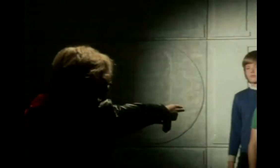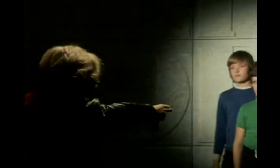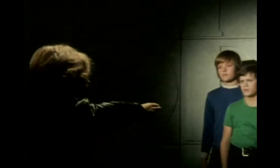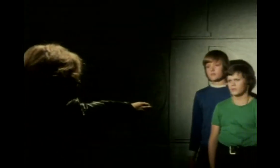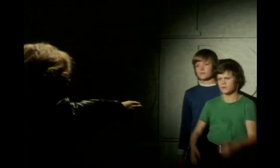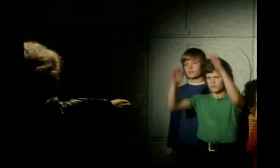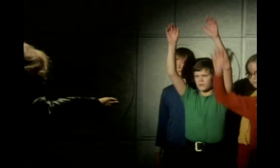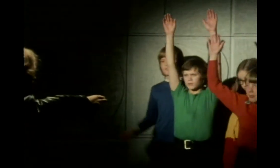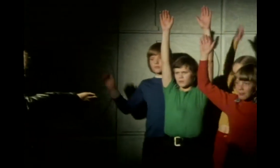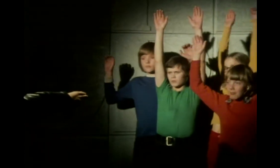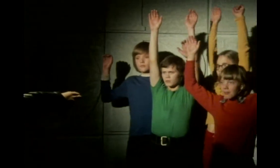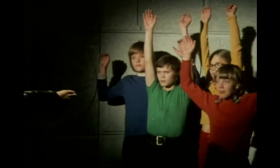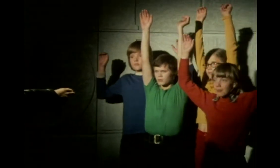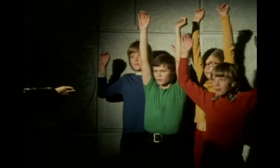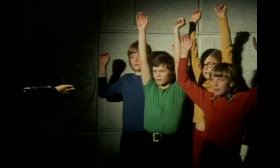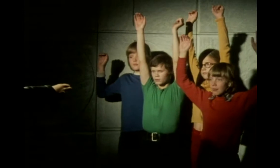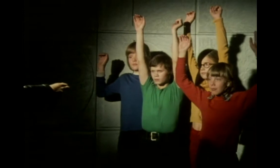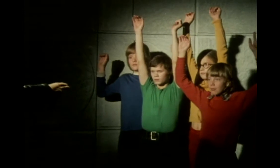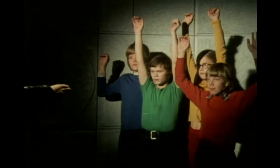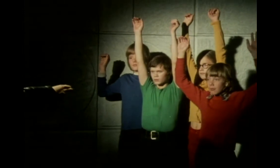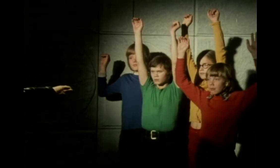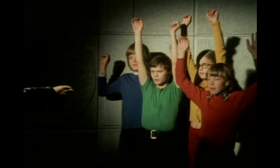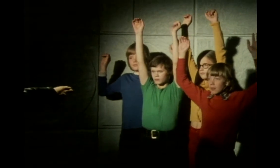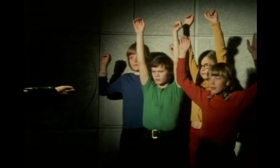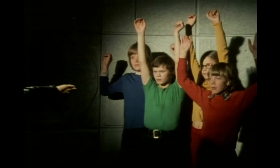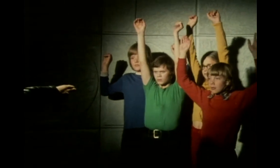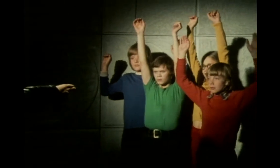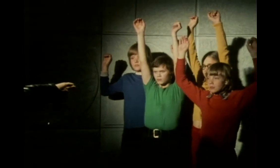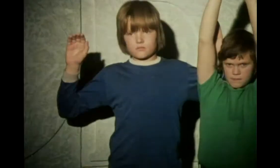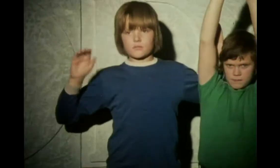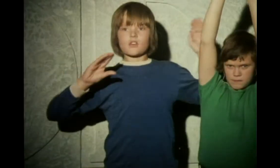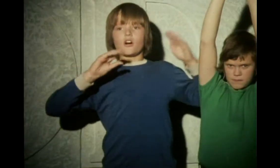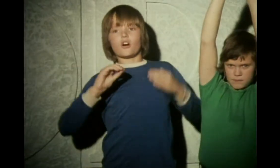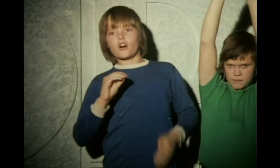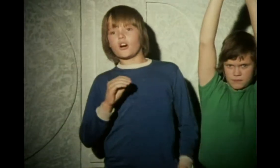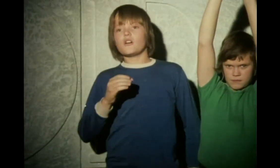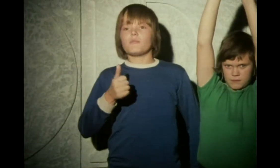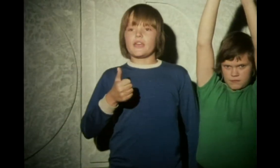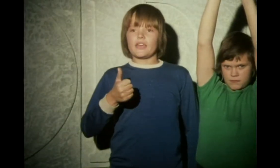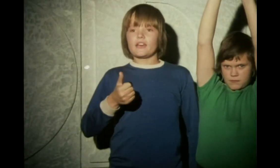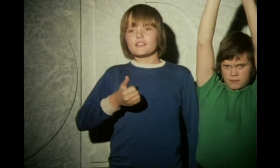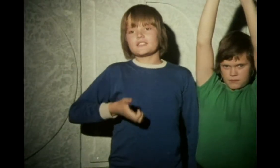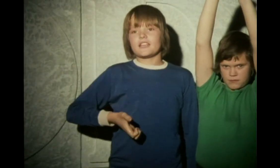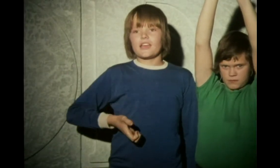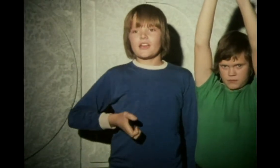Upp med händerna! Är någon som kan handalfabetet här? A, B, C,